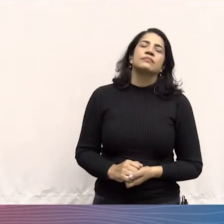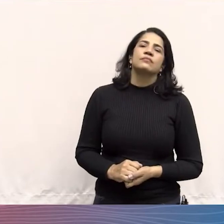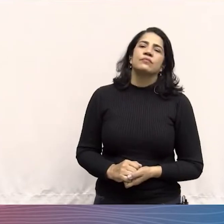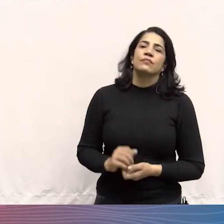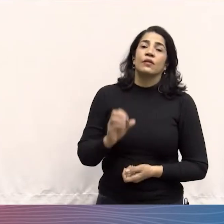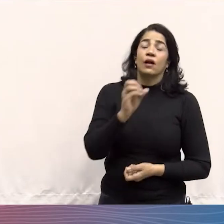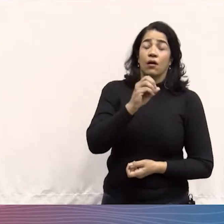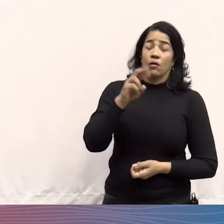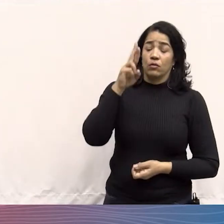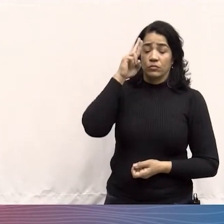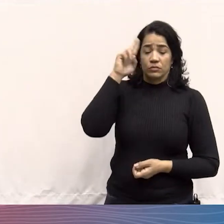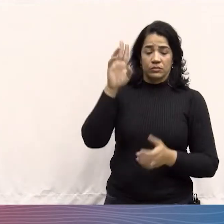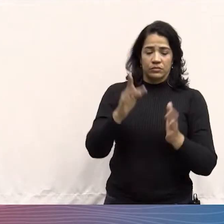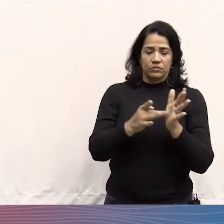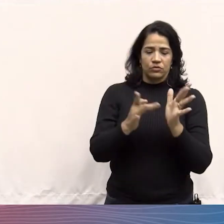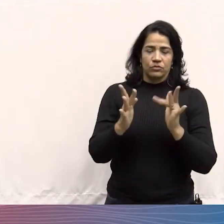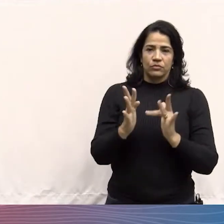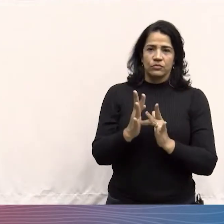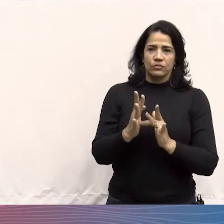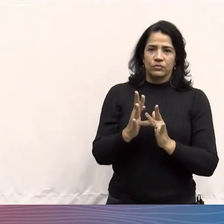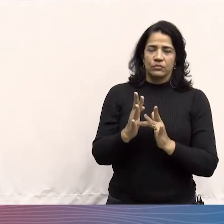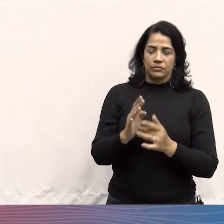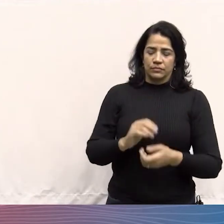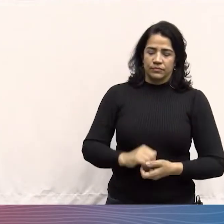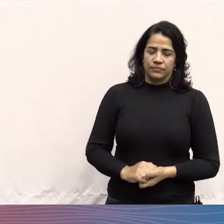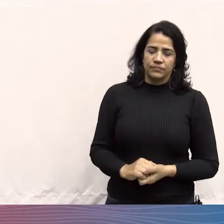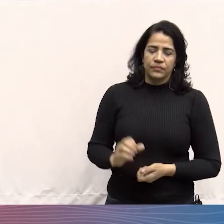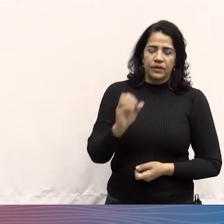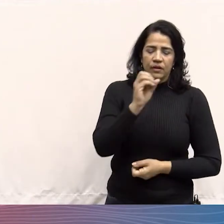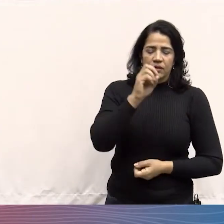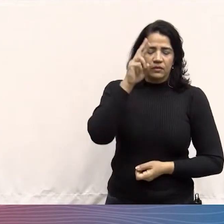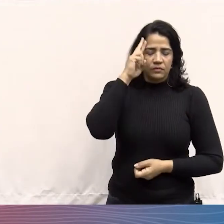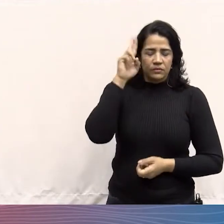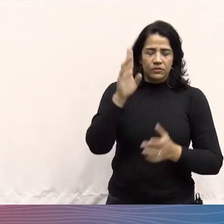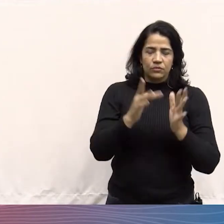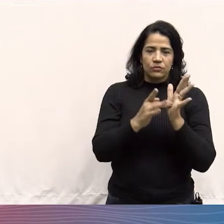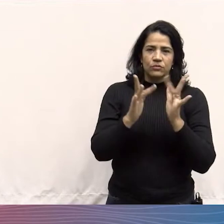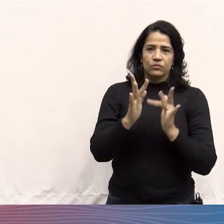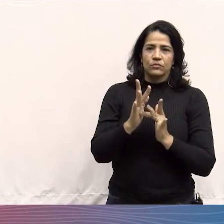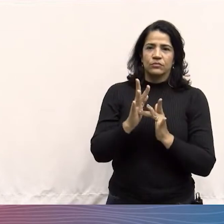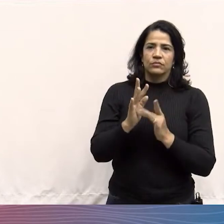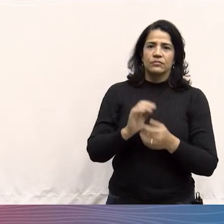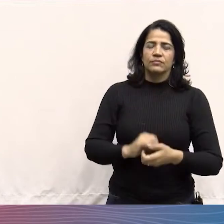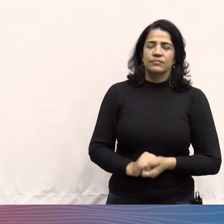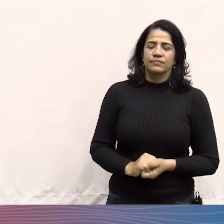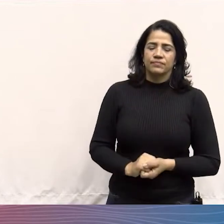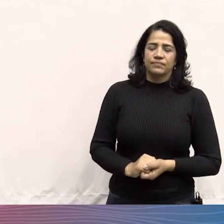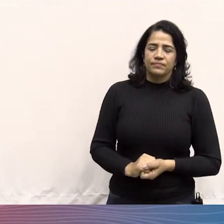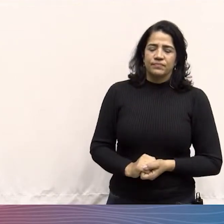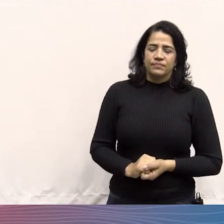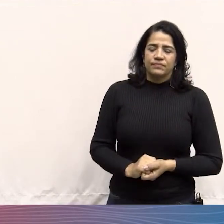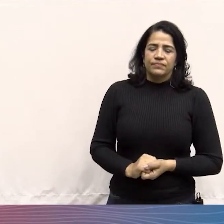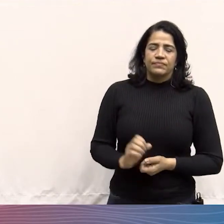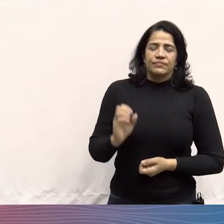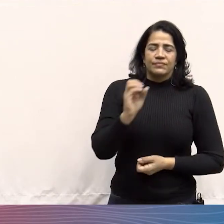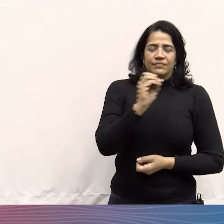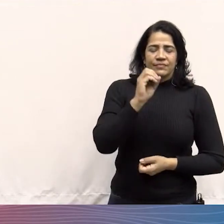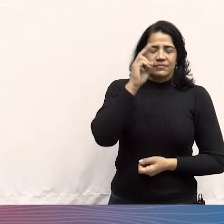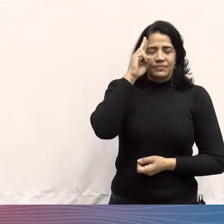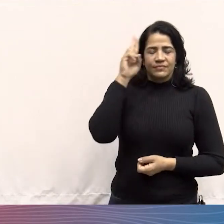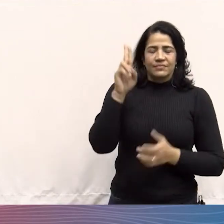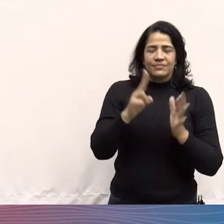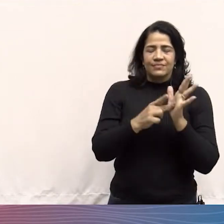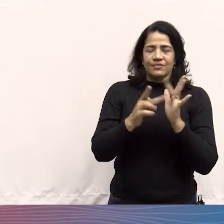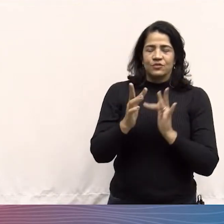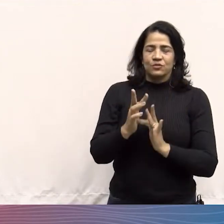Ó Senhor Jesus, ó Senhor Jesus, ó Senhor Jesus.